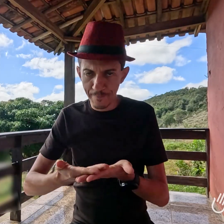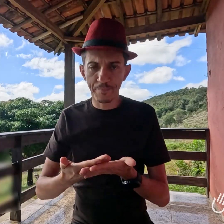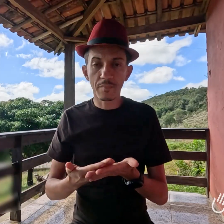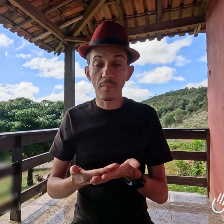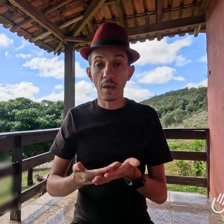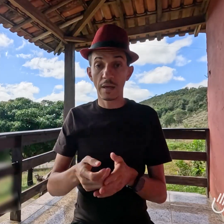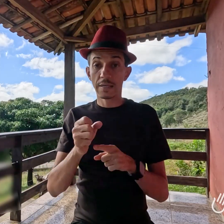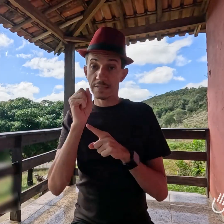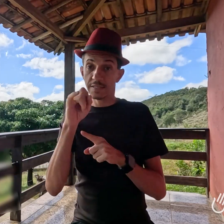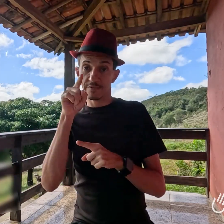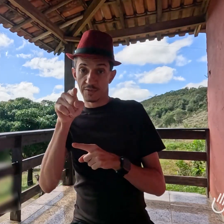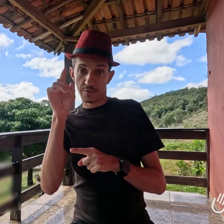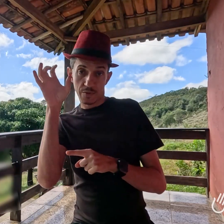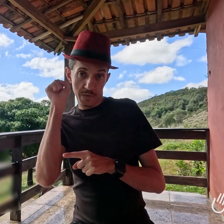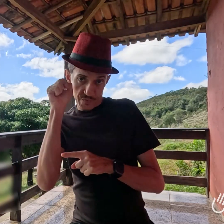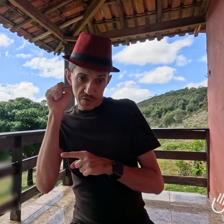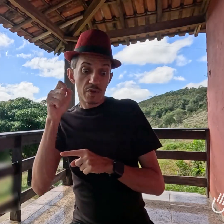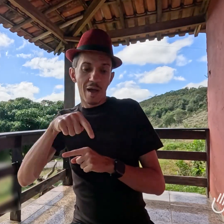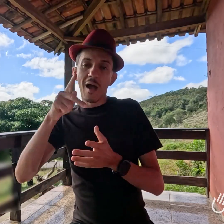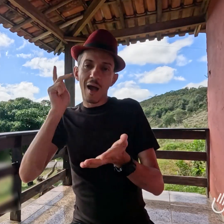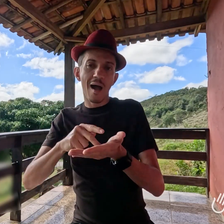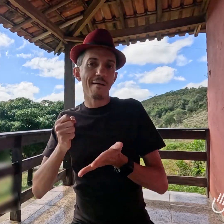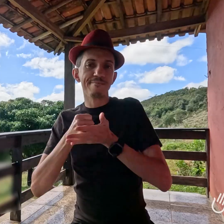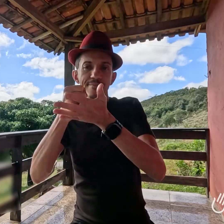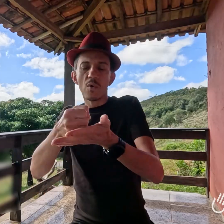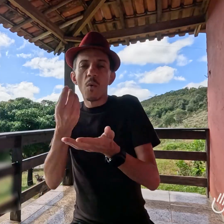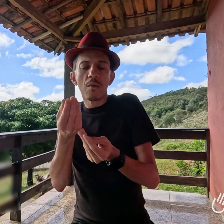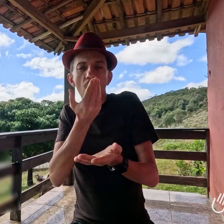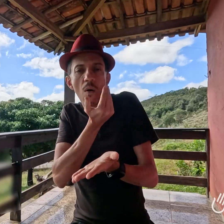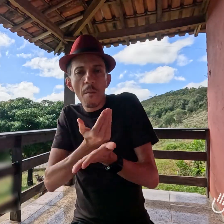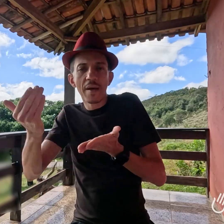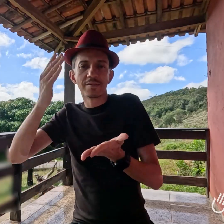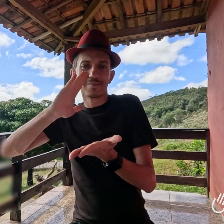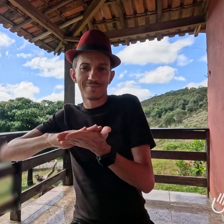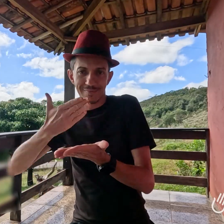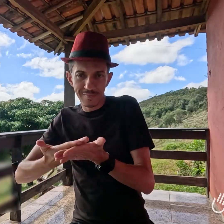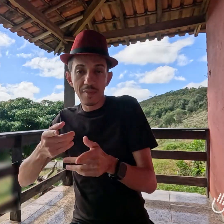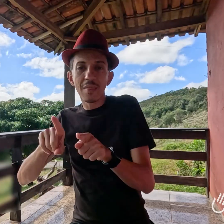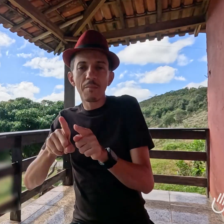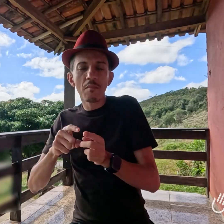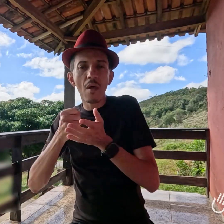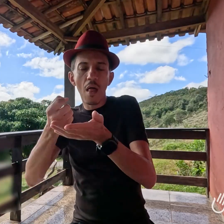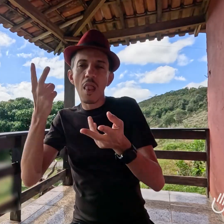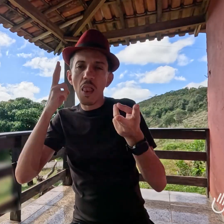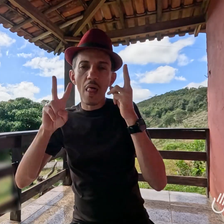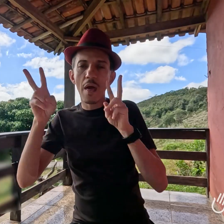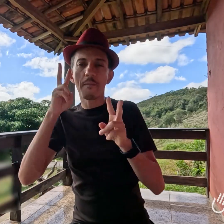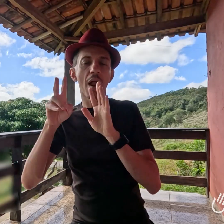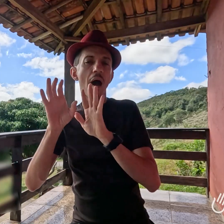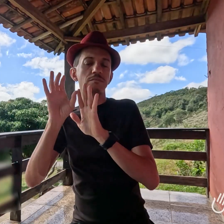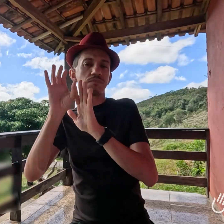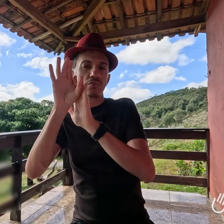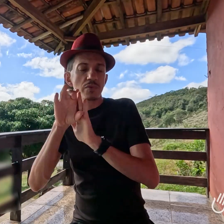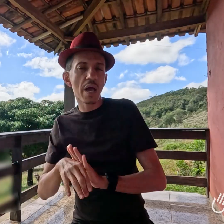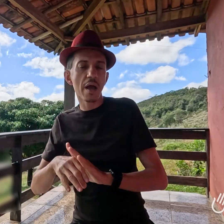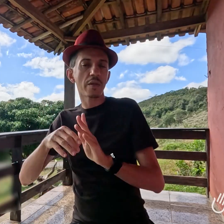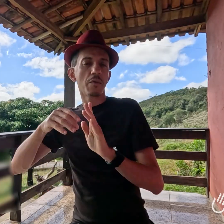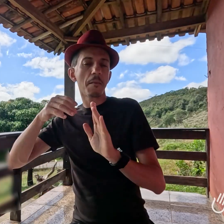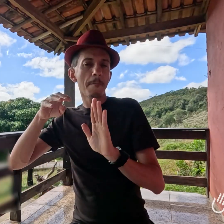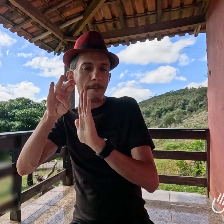E este livro, ele é muito aplicável para você, tanto se você é ouvinte, está começando agora na área, para